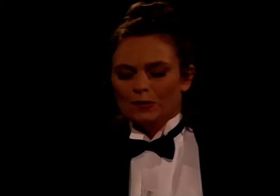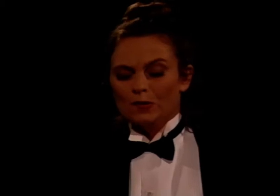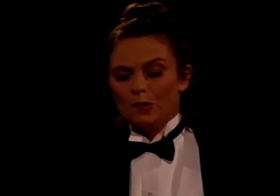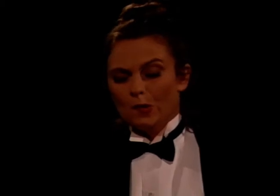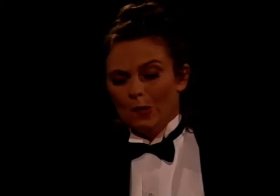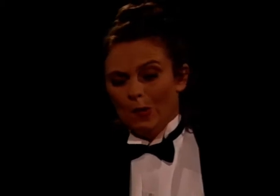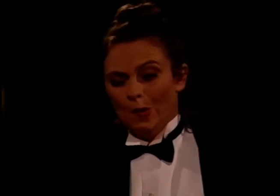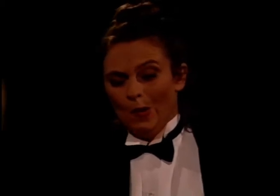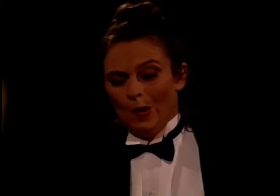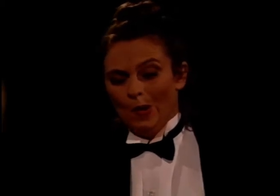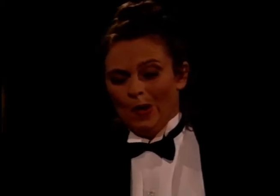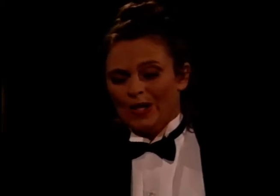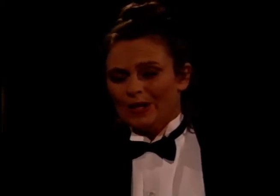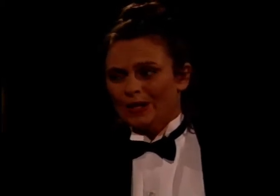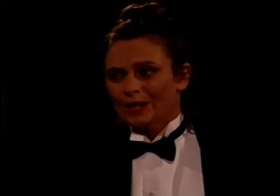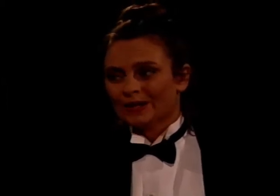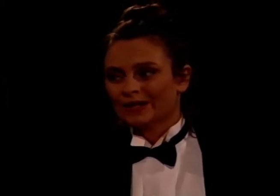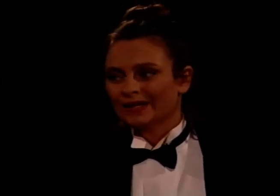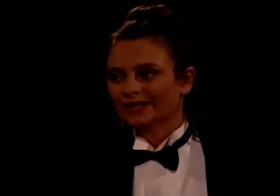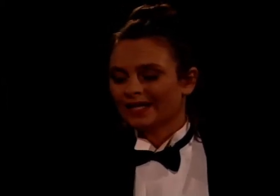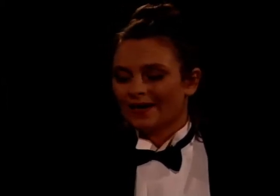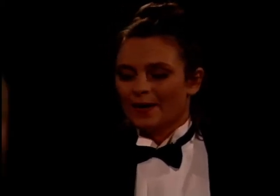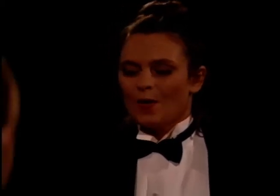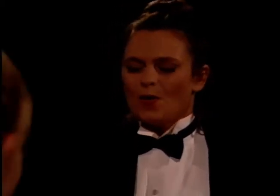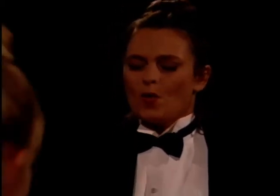Elak. Elak. Nej, ful.